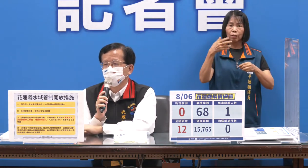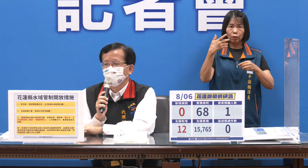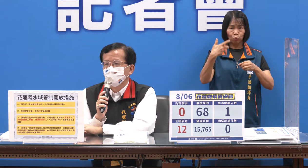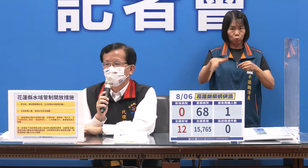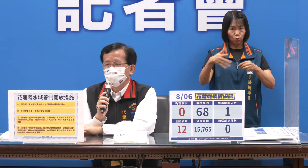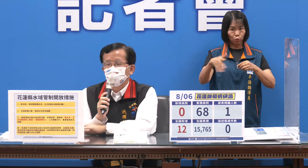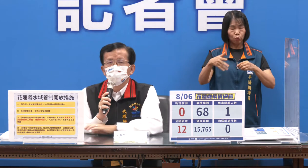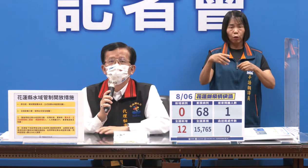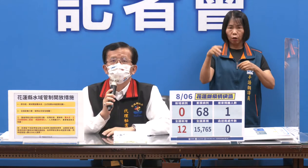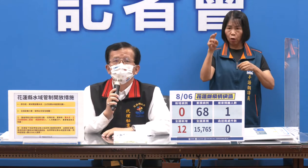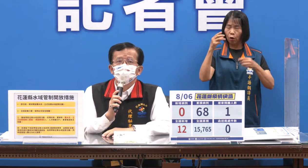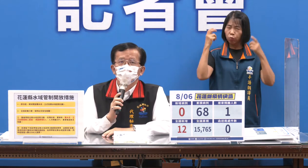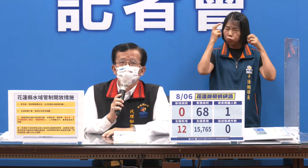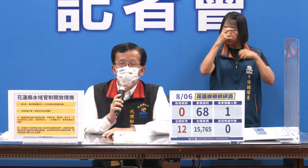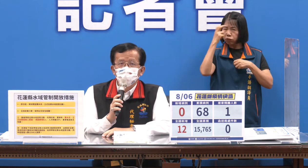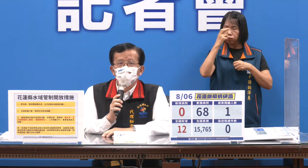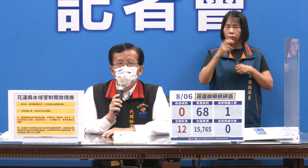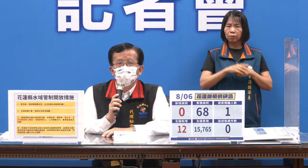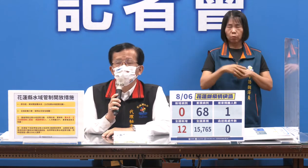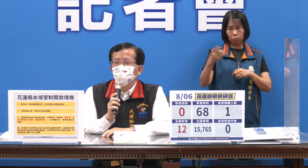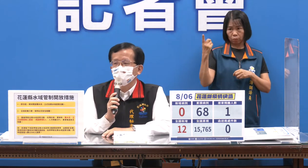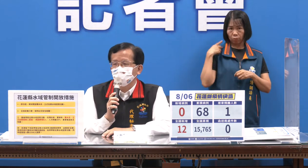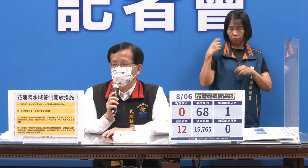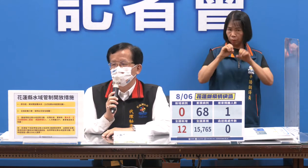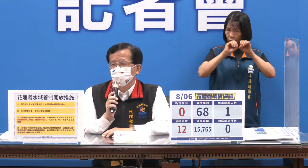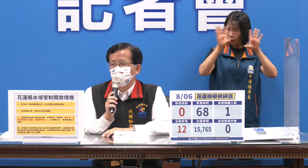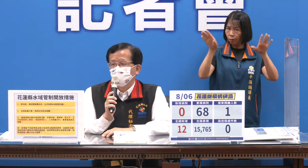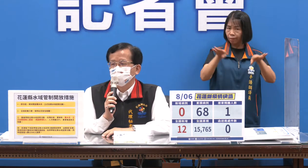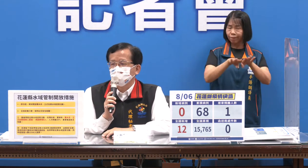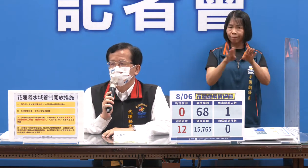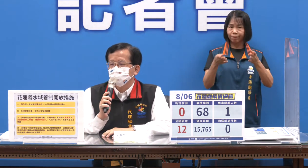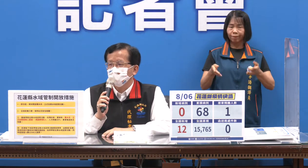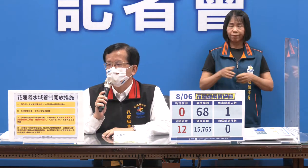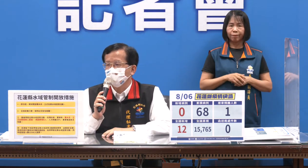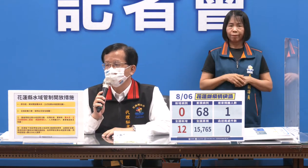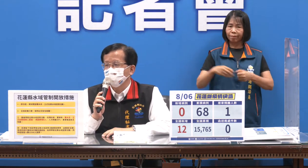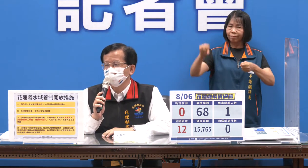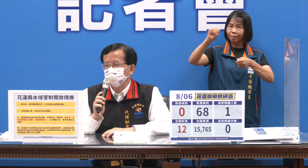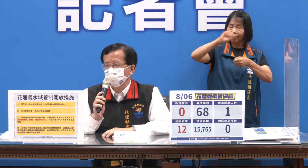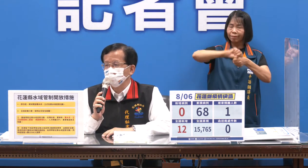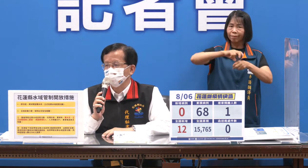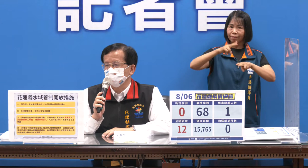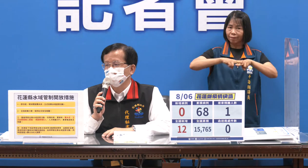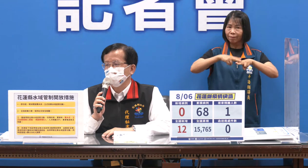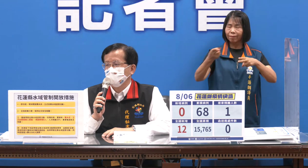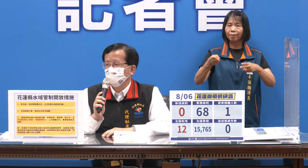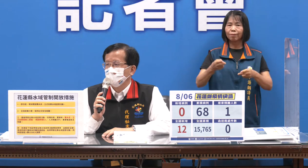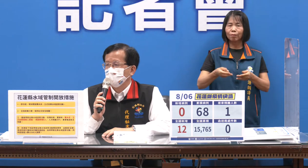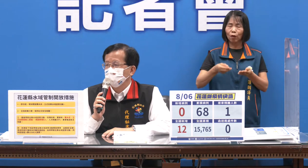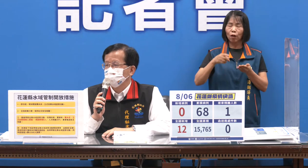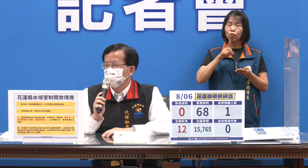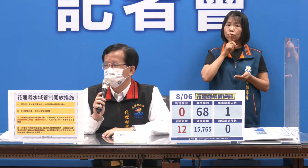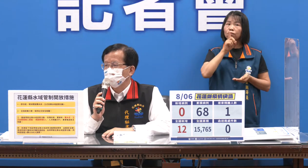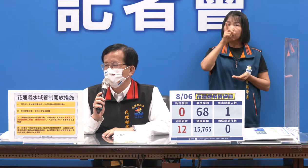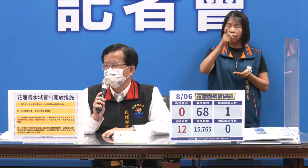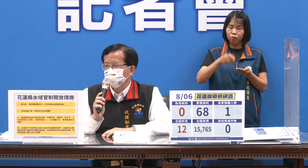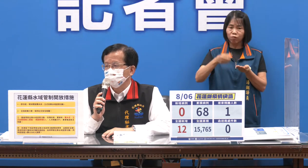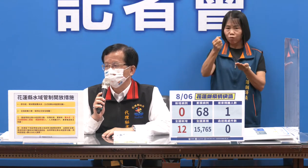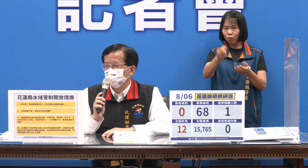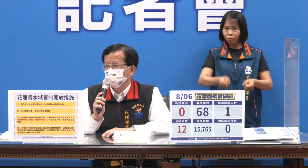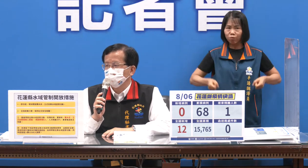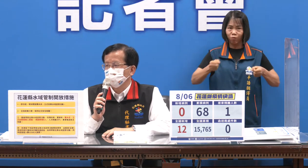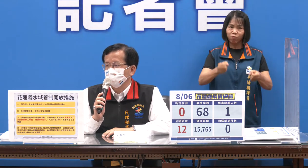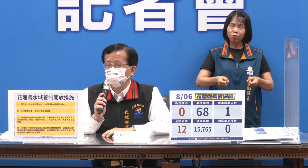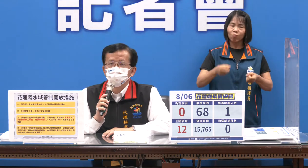啊，从昨天我们公告开始增加开放独木舟立式划